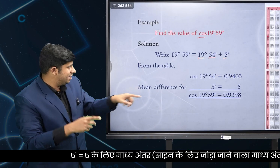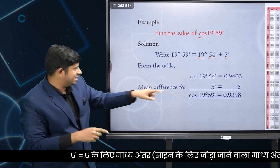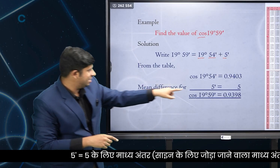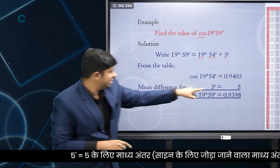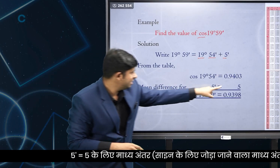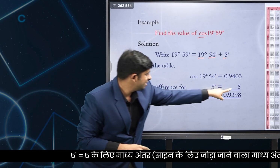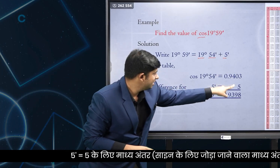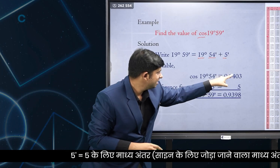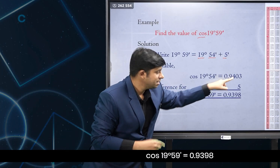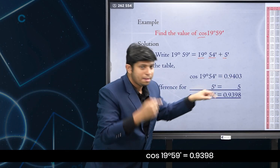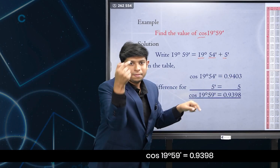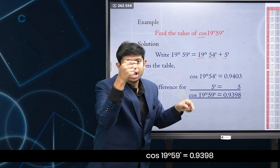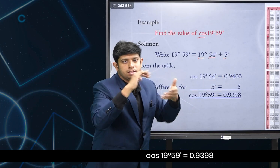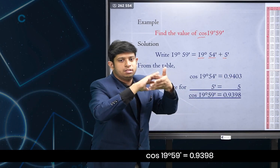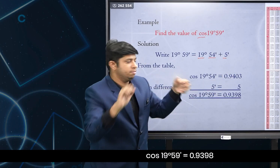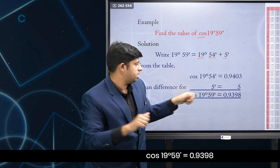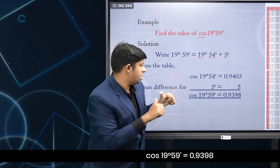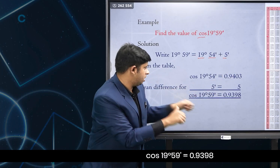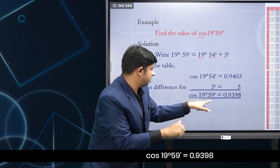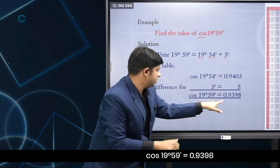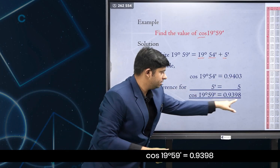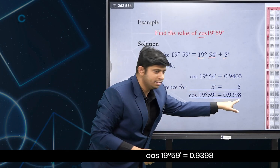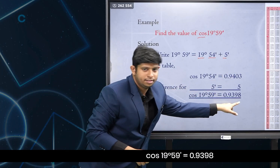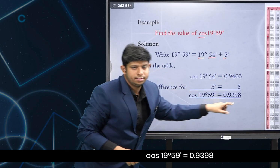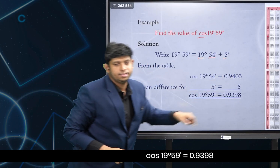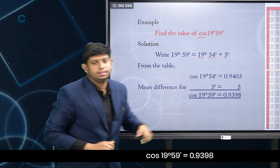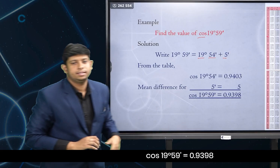वाला माध्य अंतर cos 19 डिग्री 59 मिनट इज इक्वल